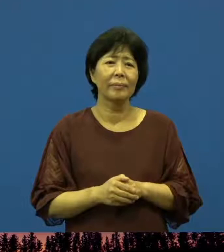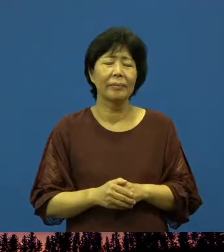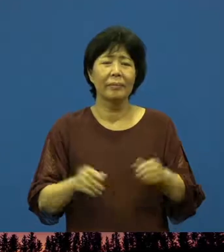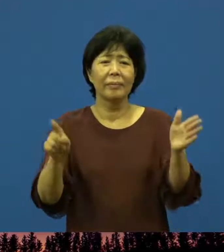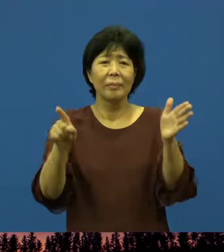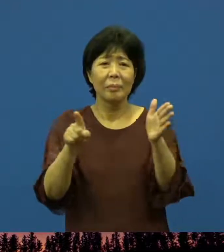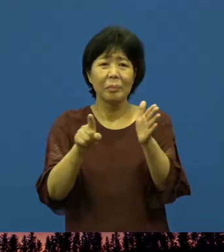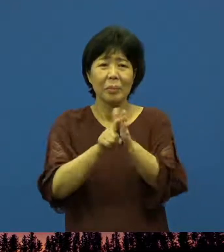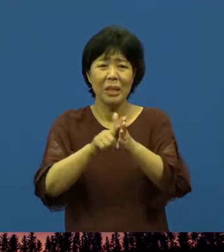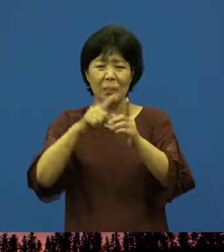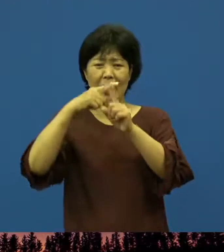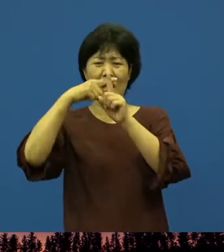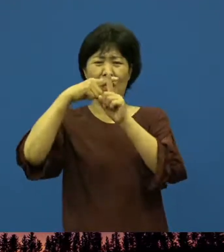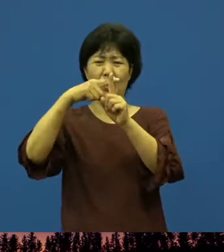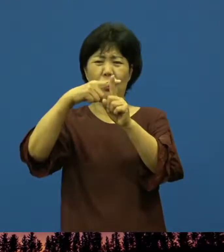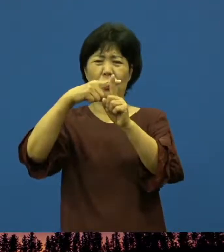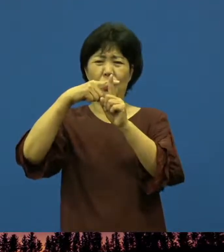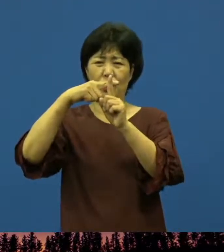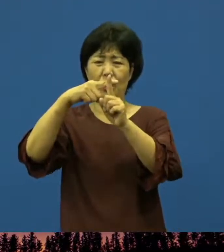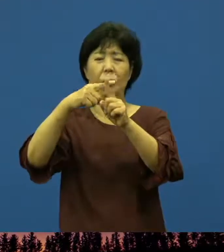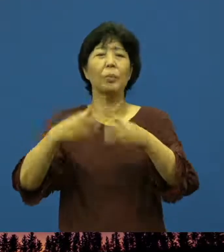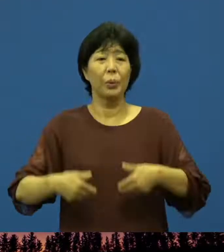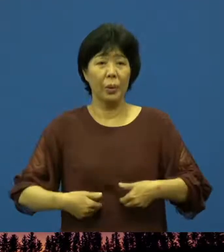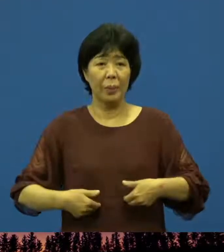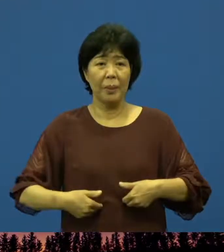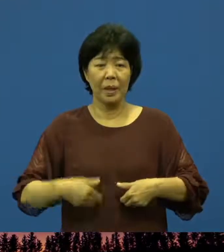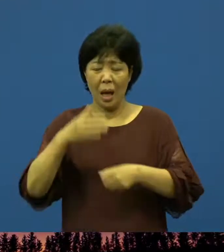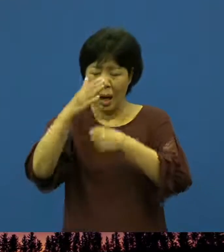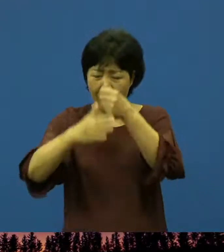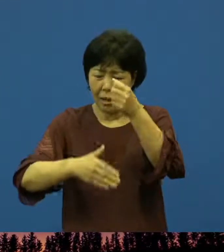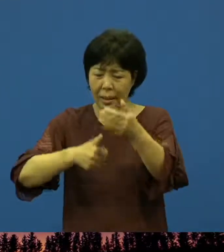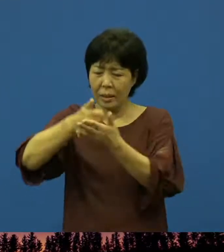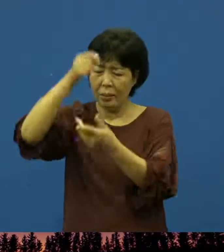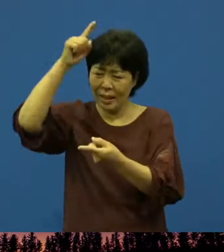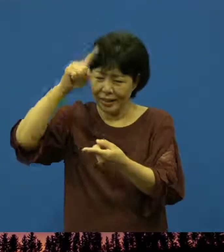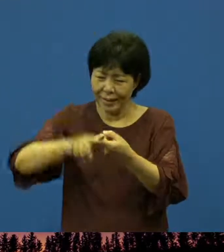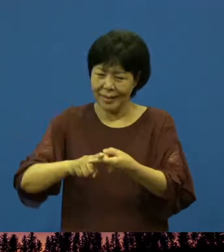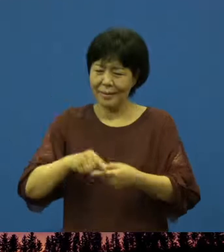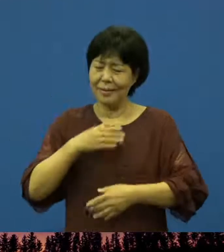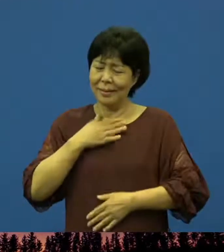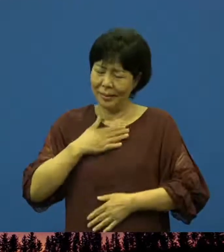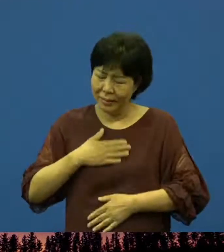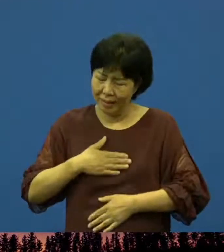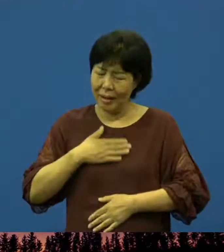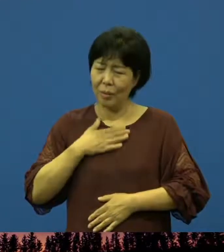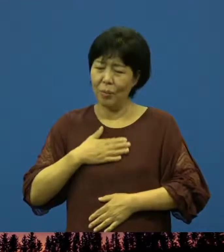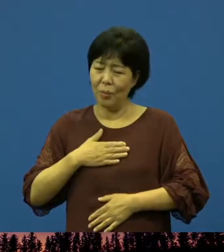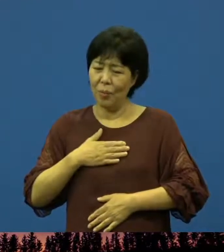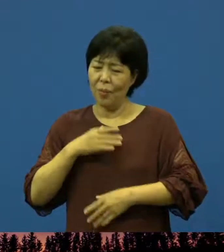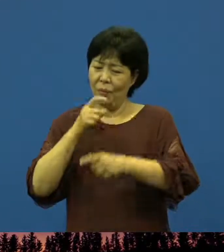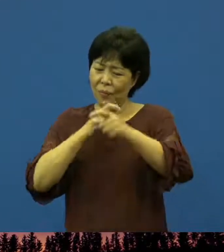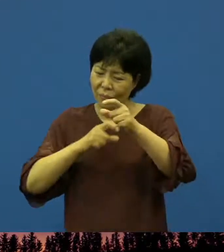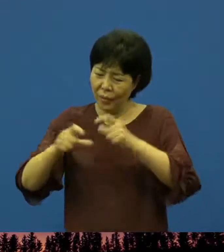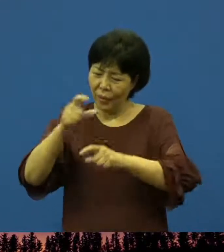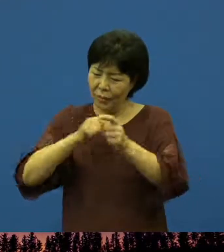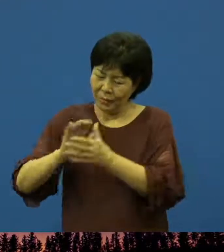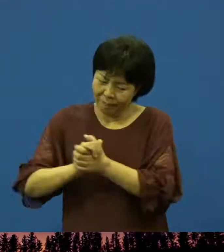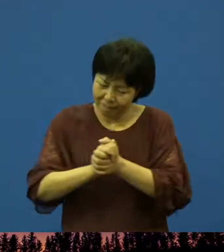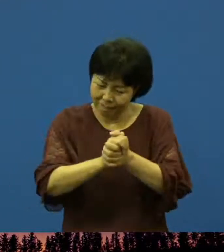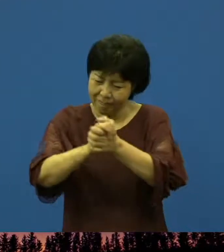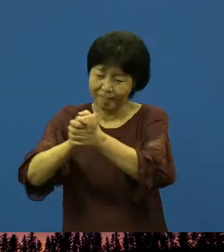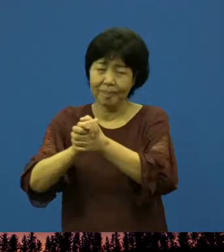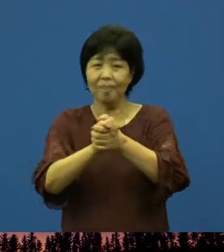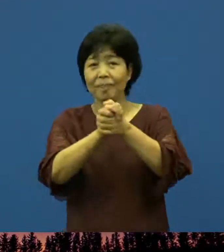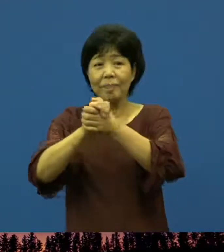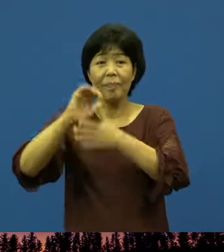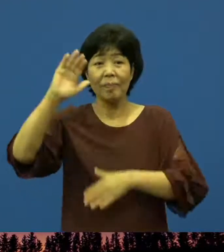신앙의 초점을 바로야 합니다. 우리는 하나님을 더 알기를 원합니다. 그분과 더 친밀해지기를 원합니다. 주님과의 관계가